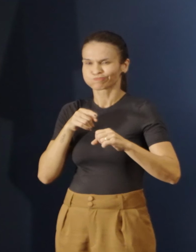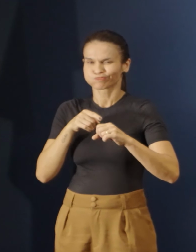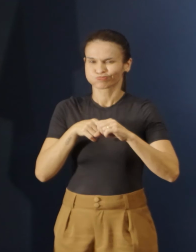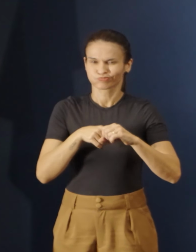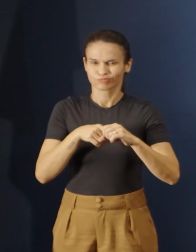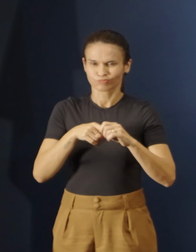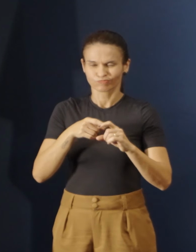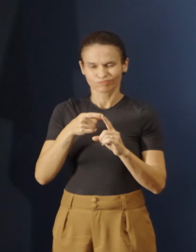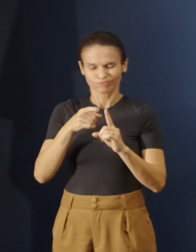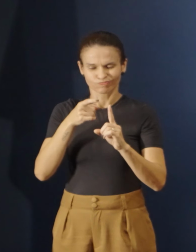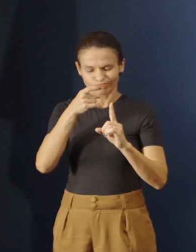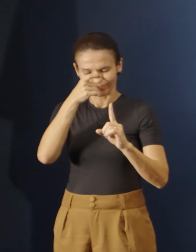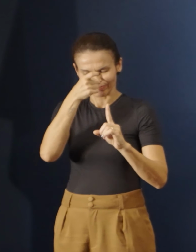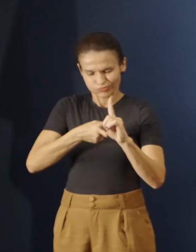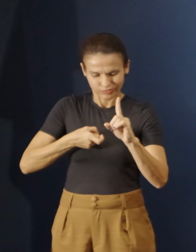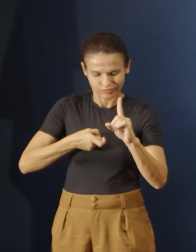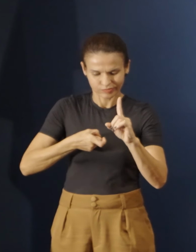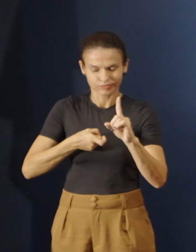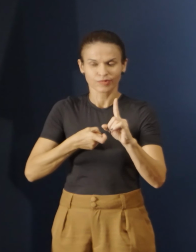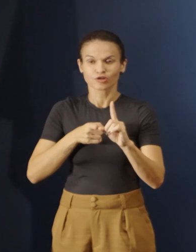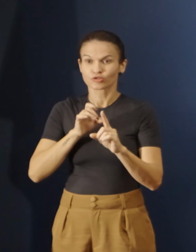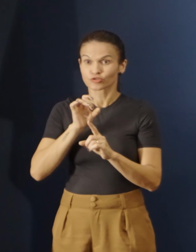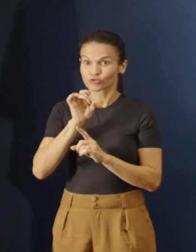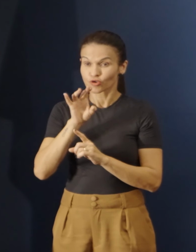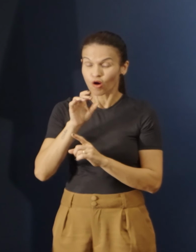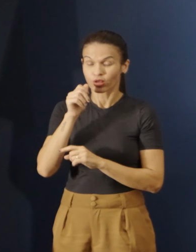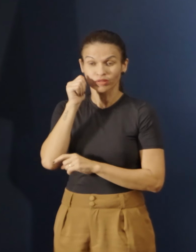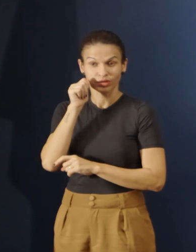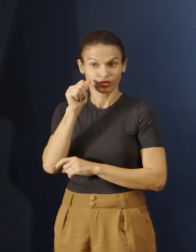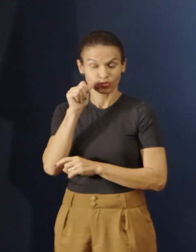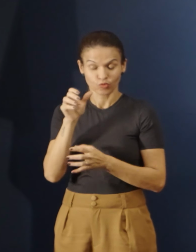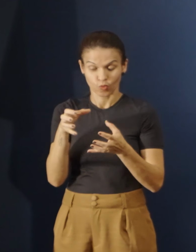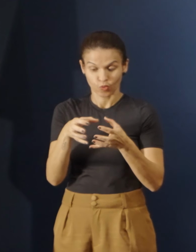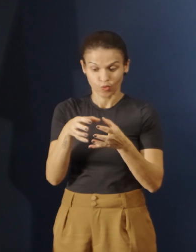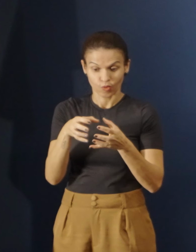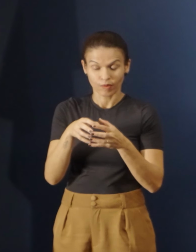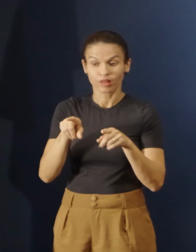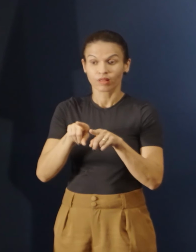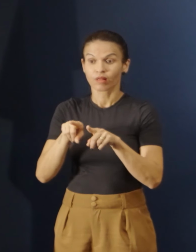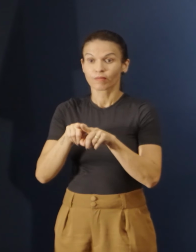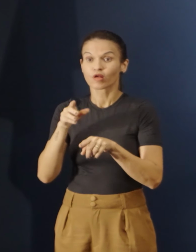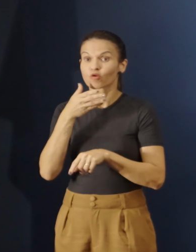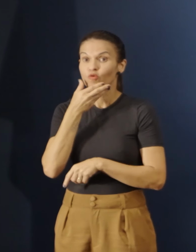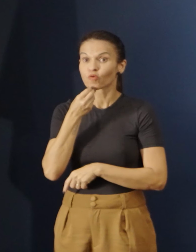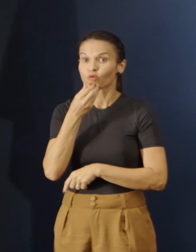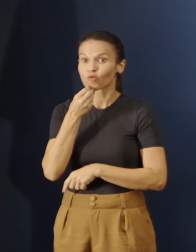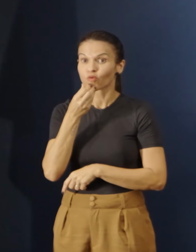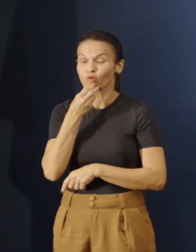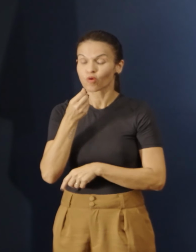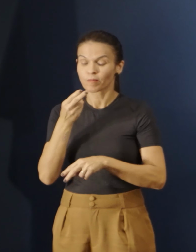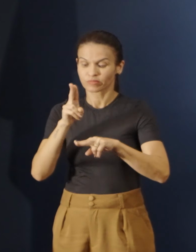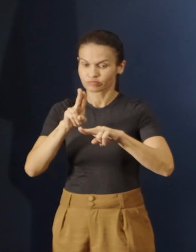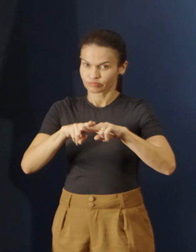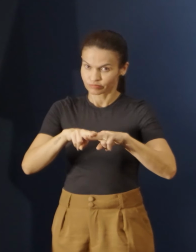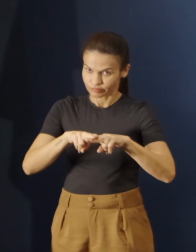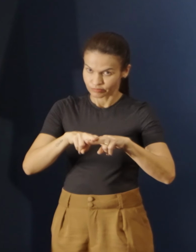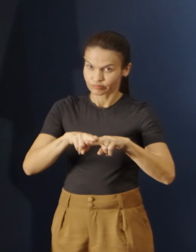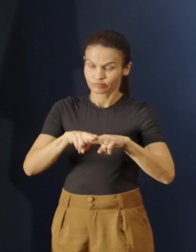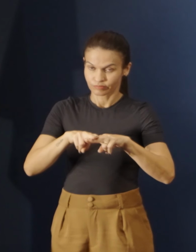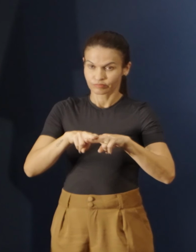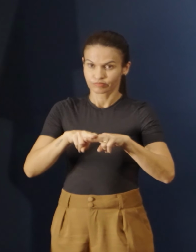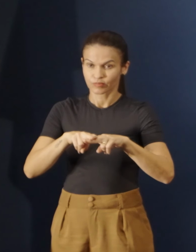E os estupros coletivos não só apenas sobre as mulheres, mas também sobre os homens, sobre os encarcerados. E